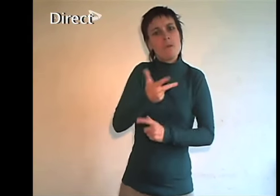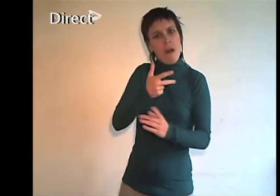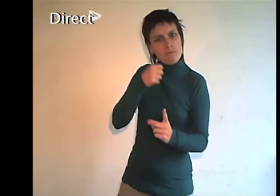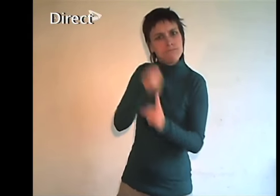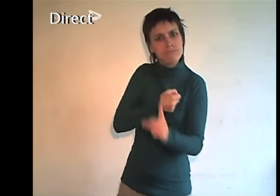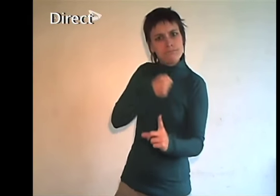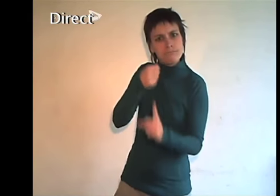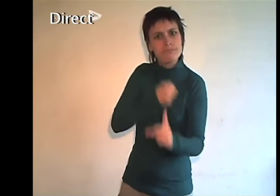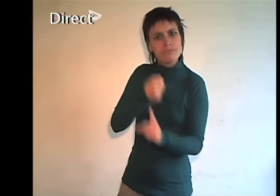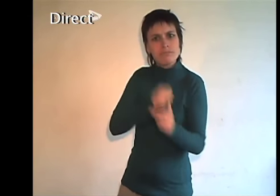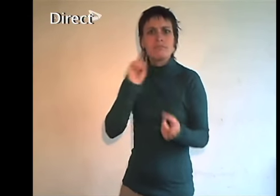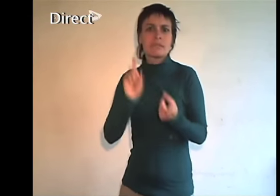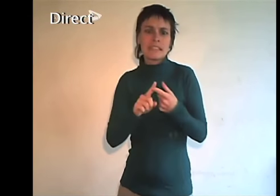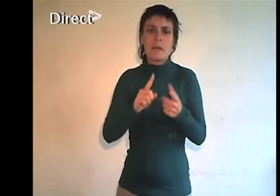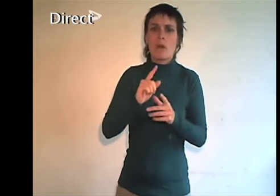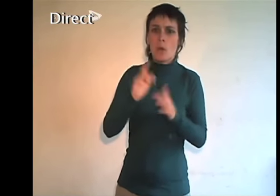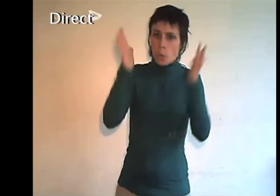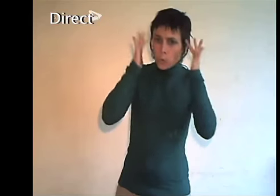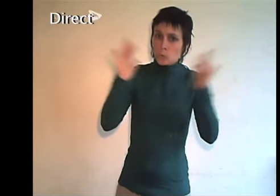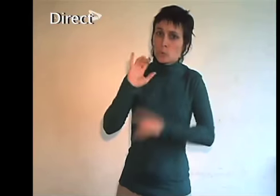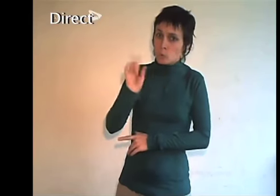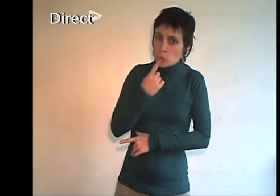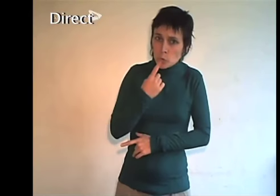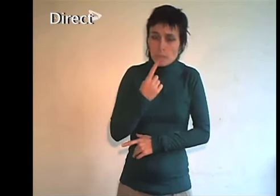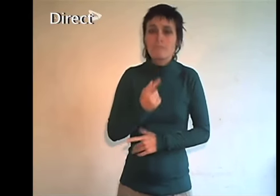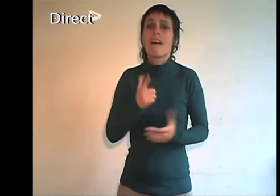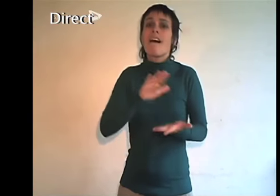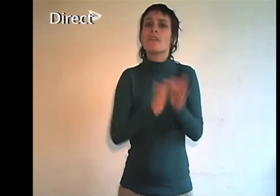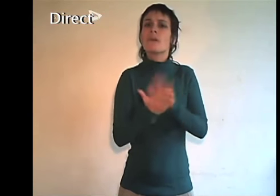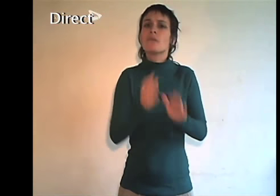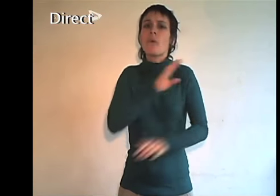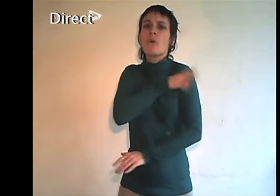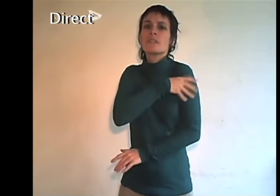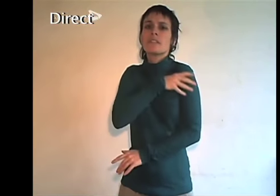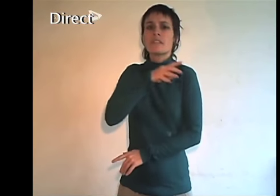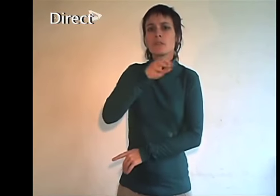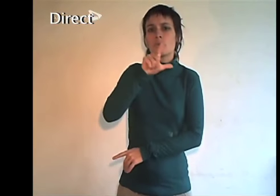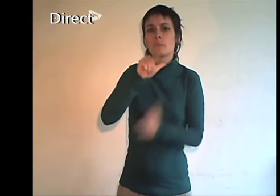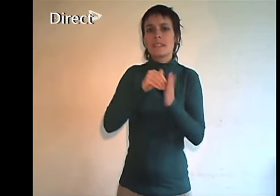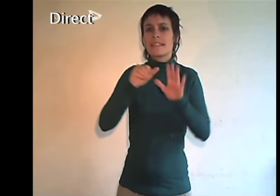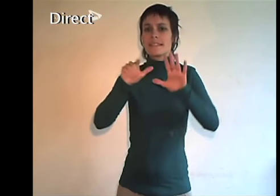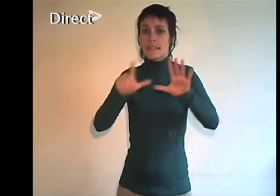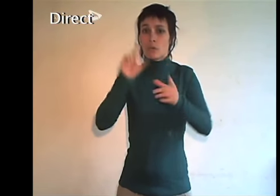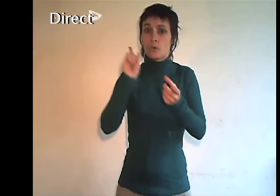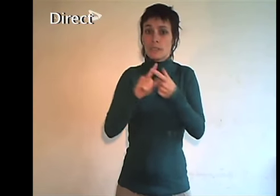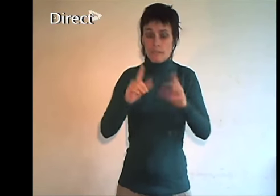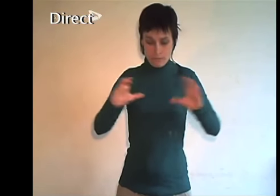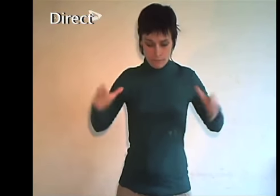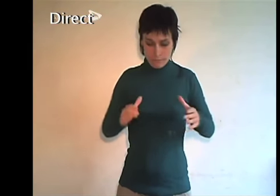sourde, et c'est les 3 personnes qu'on a ici, font donc partie d'OSS 2007, une association dont je cite, le but est d'organiser